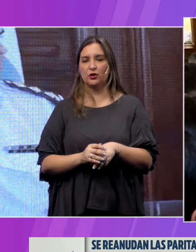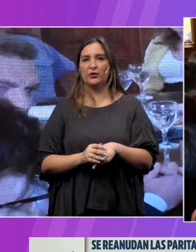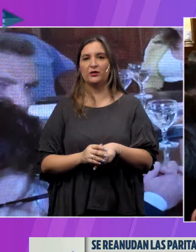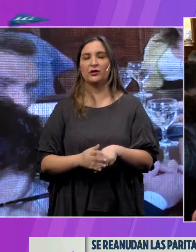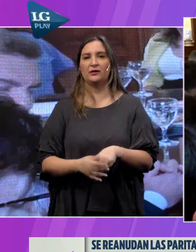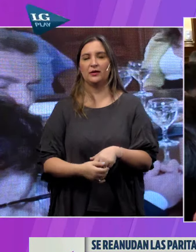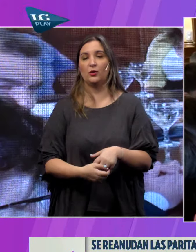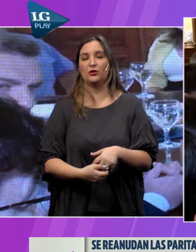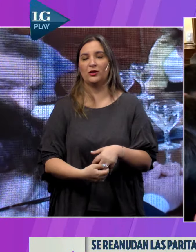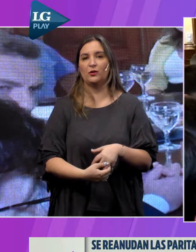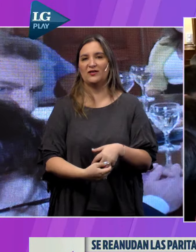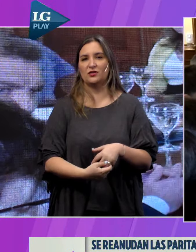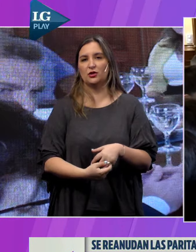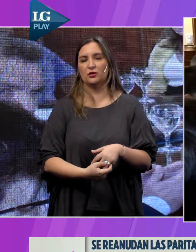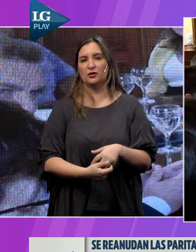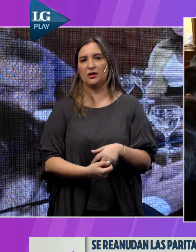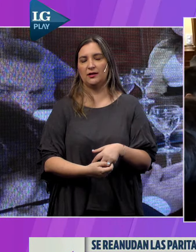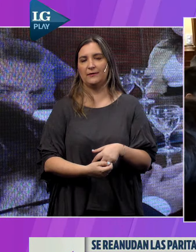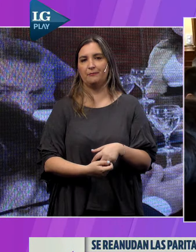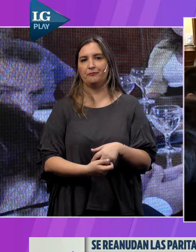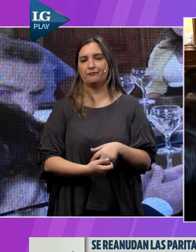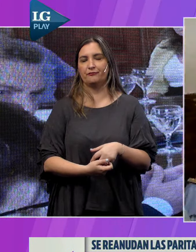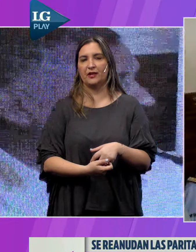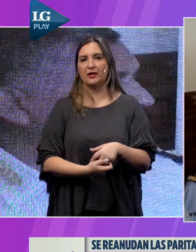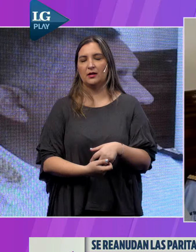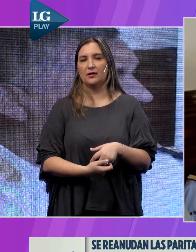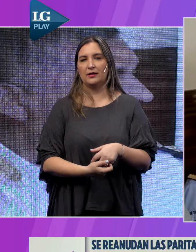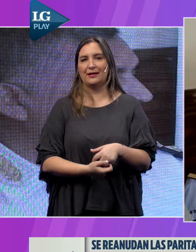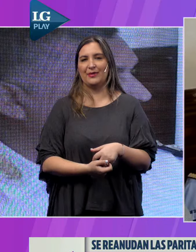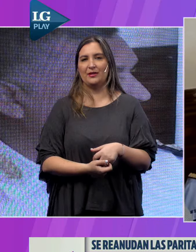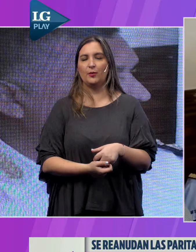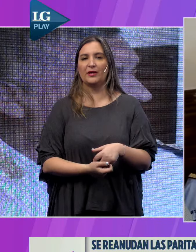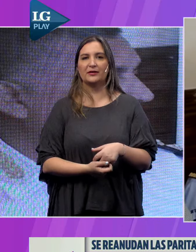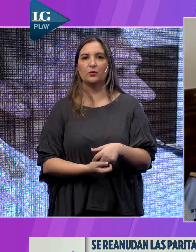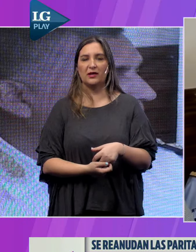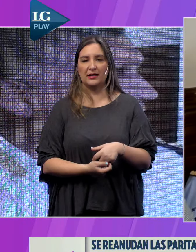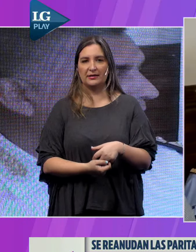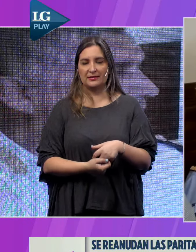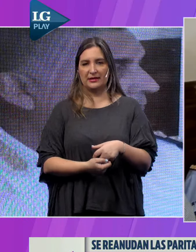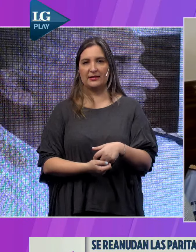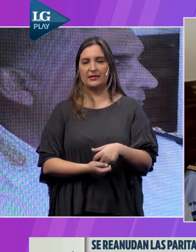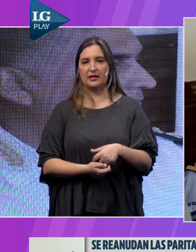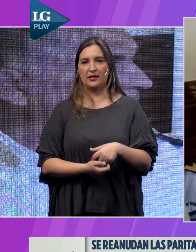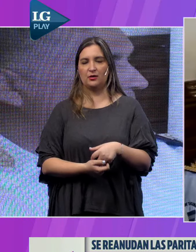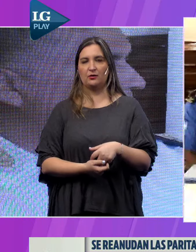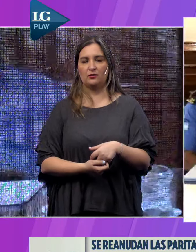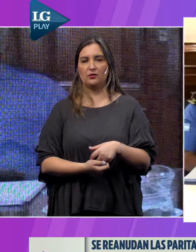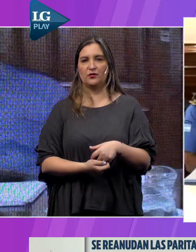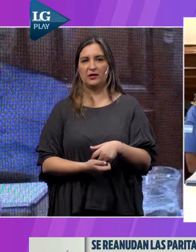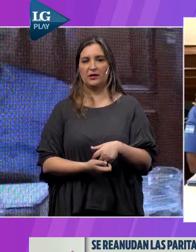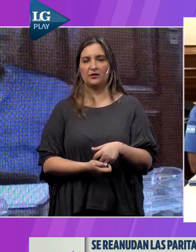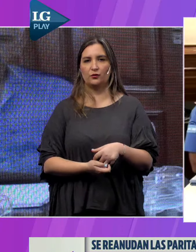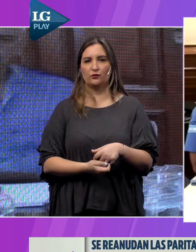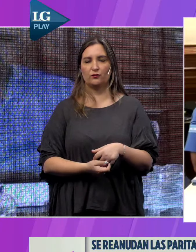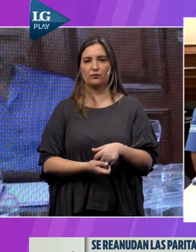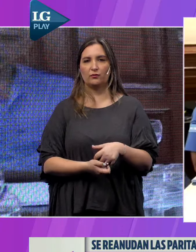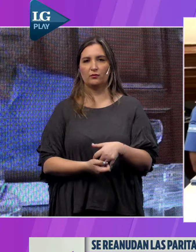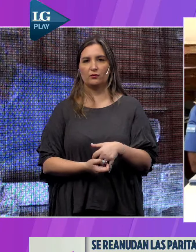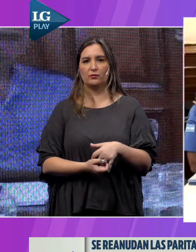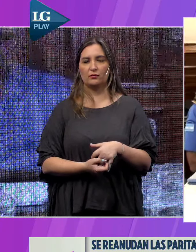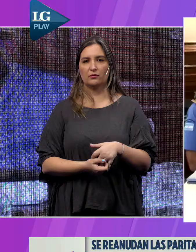charlando y viendo en el, en cuanto a educación, ¿qué pedidos particulares le han acercado los sindicatos?